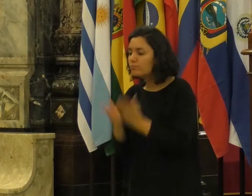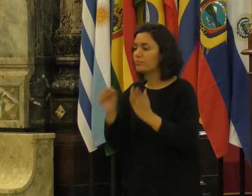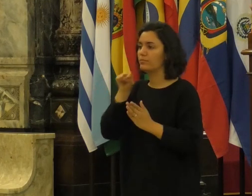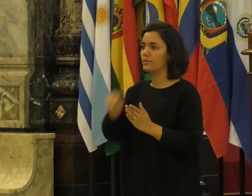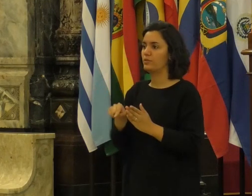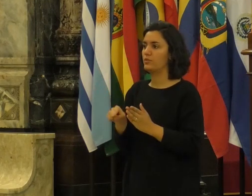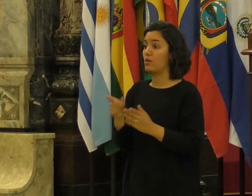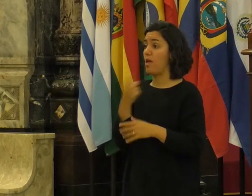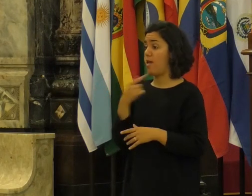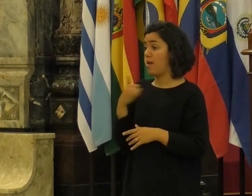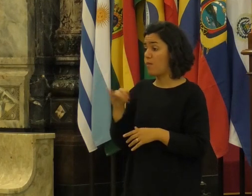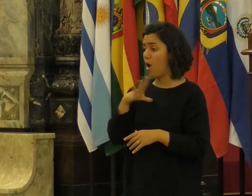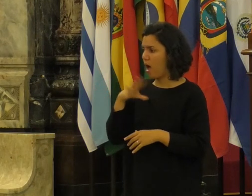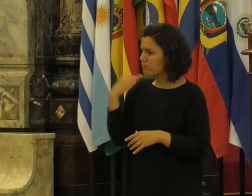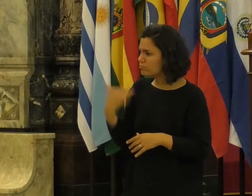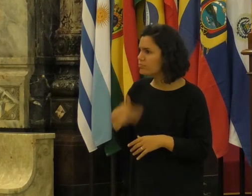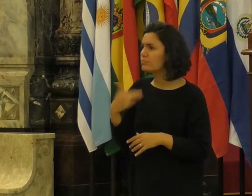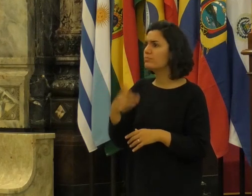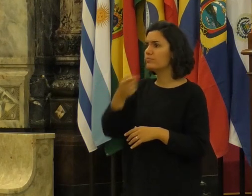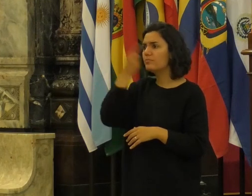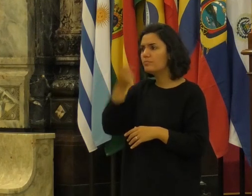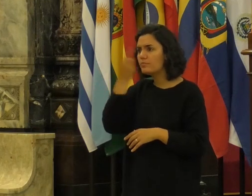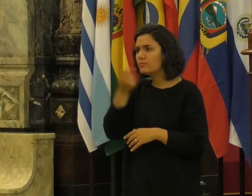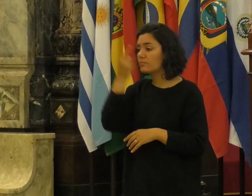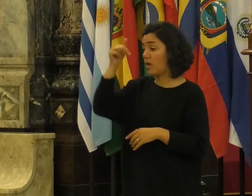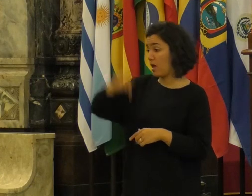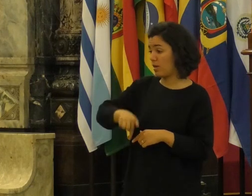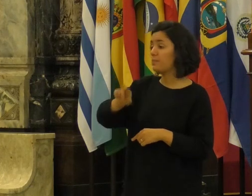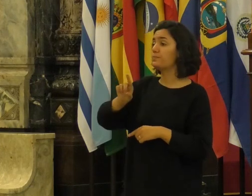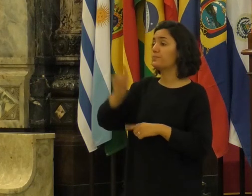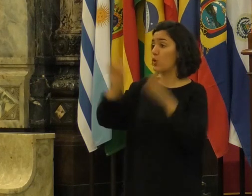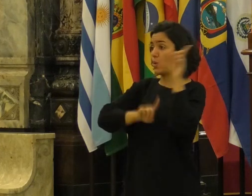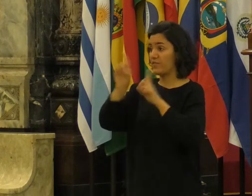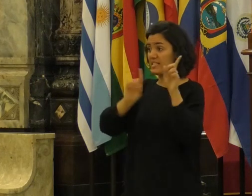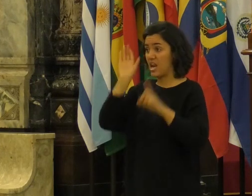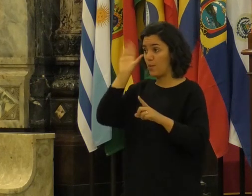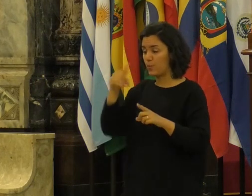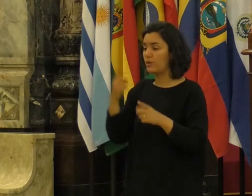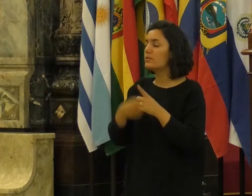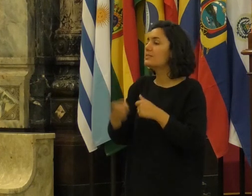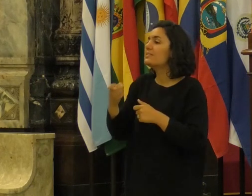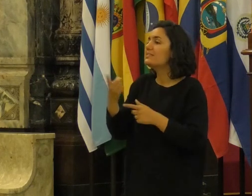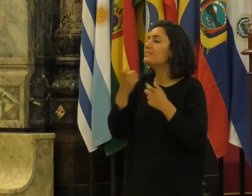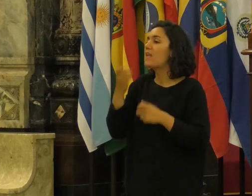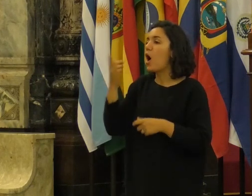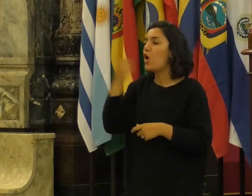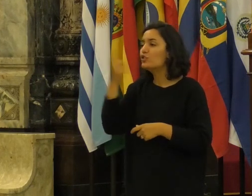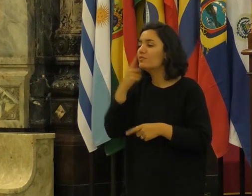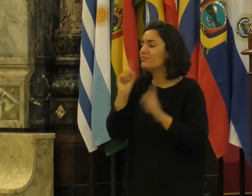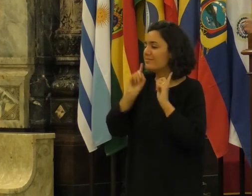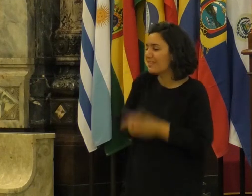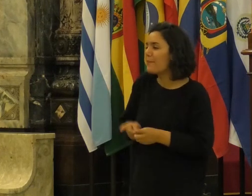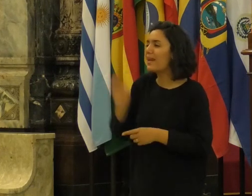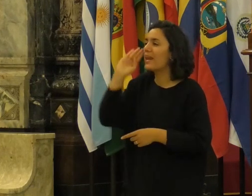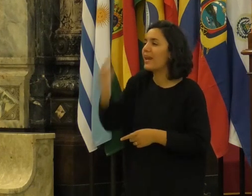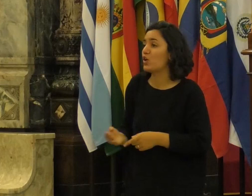Y hay ejemplos muy interesantes aquí en la Universidad de la República. Pero tenemos que conocerlo, reconocerlo. Y también tenemos que saber las